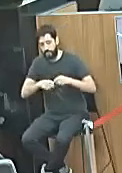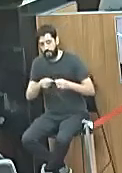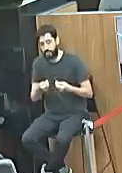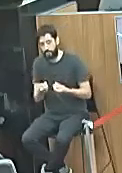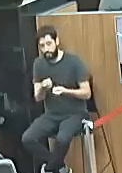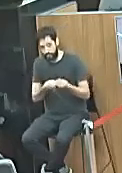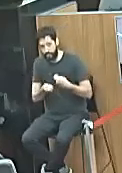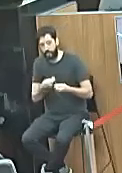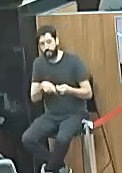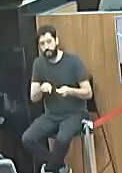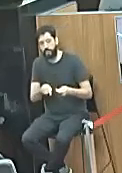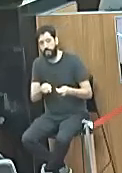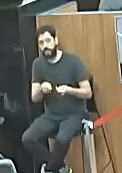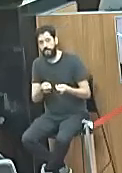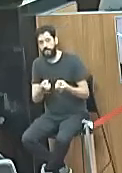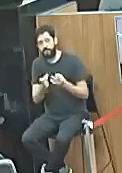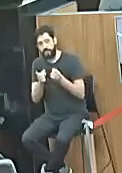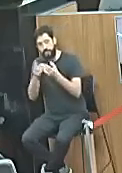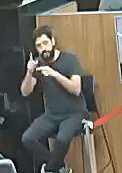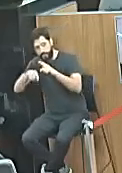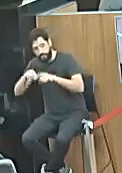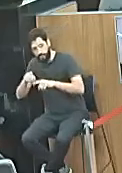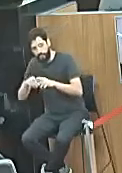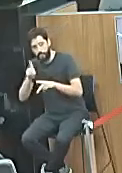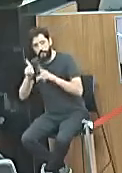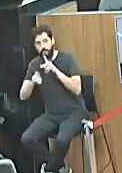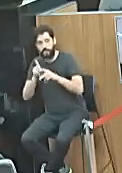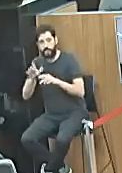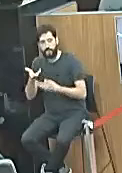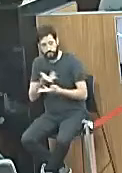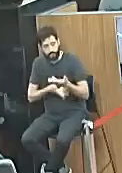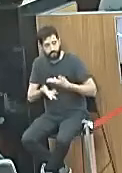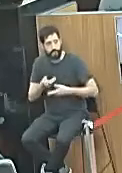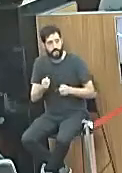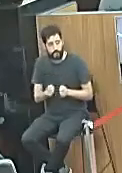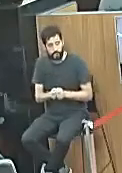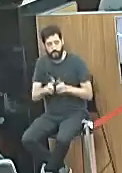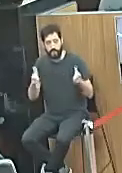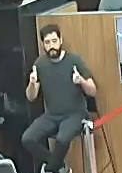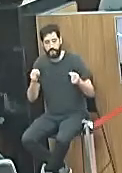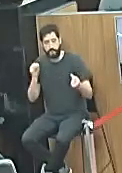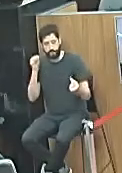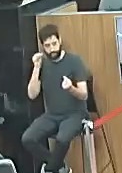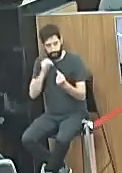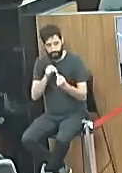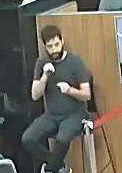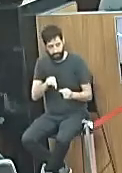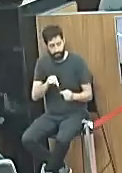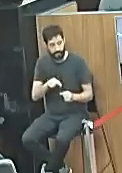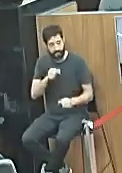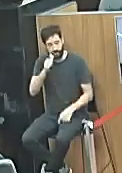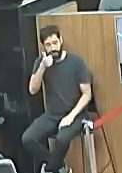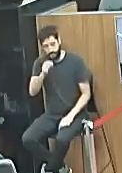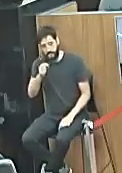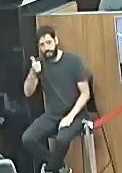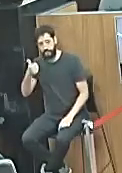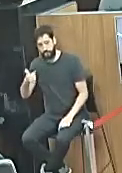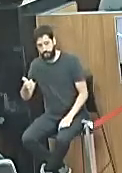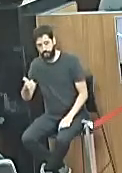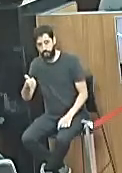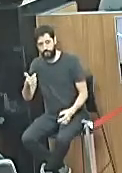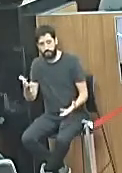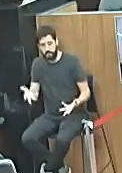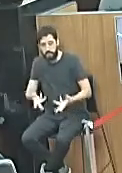economia popular solidária ampliar a meta física e financeira são 10 12 qualificação